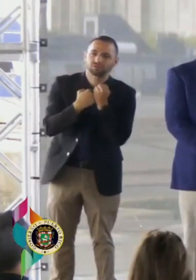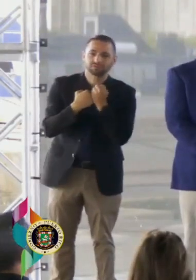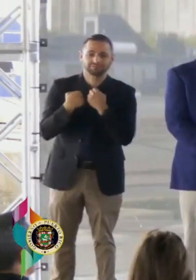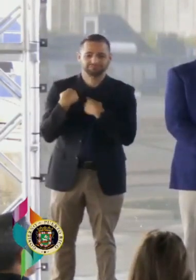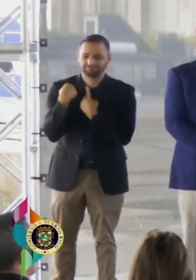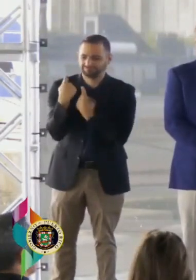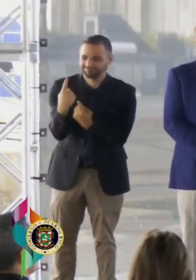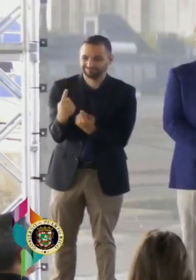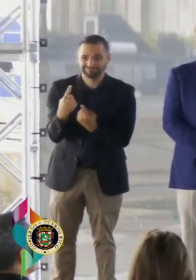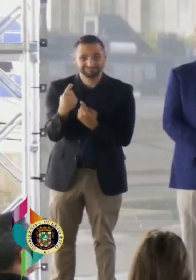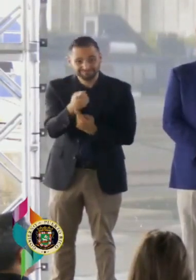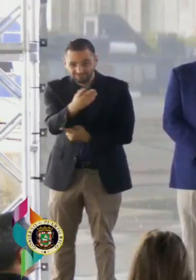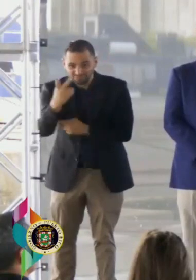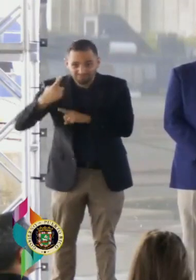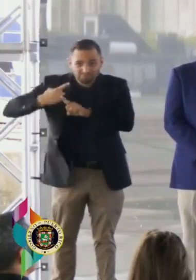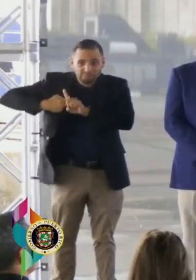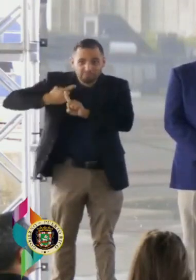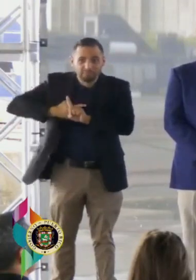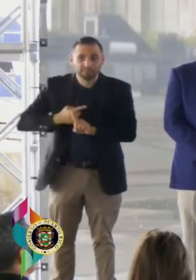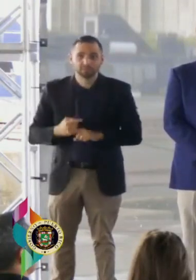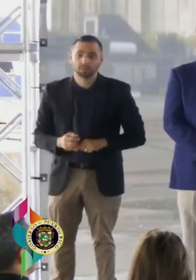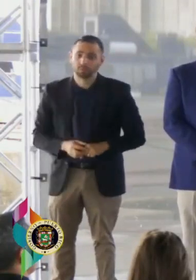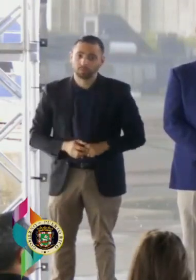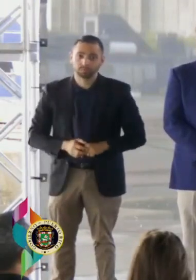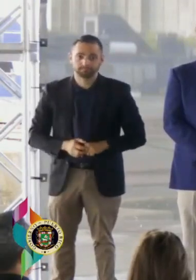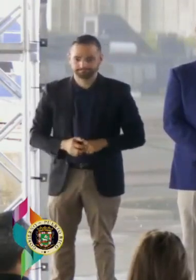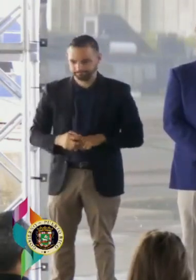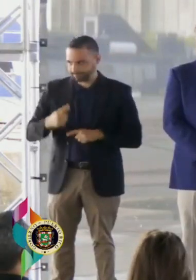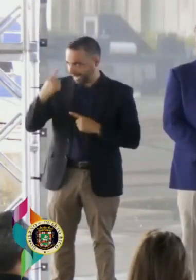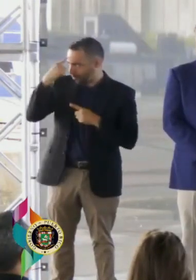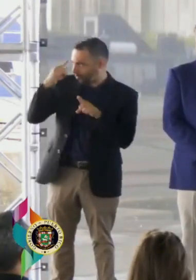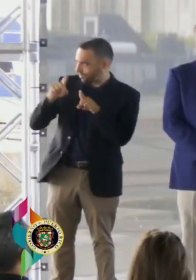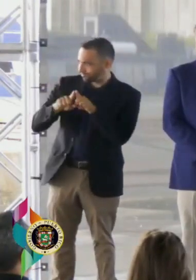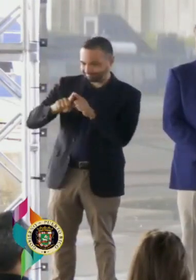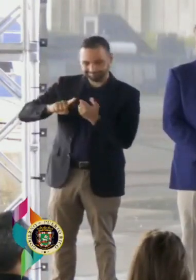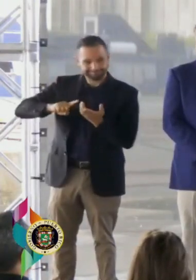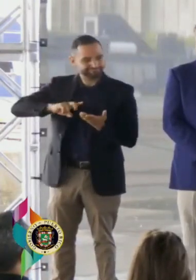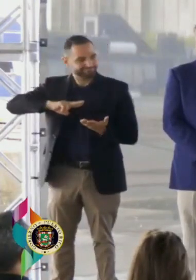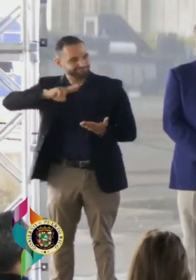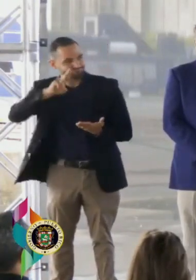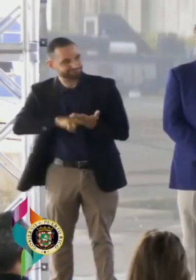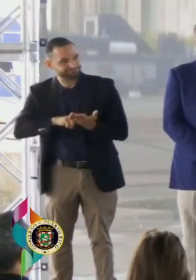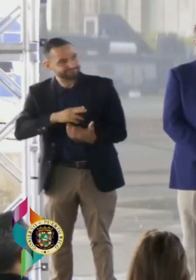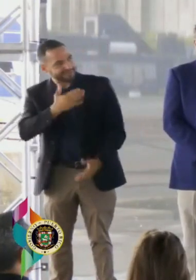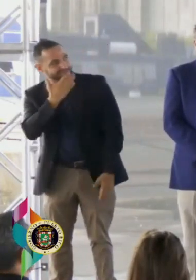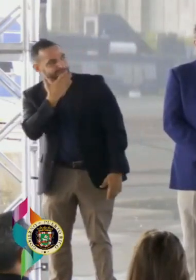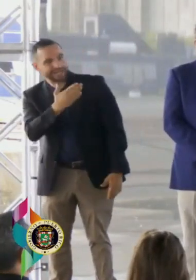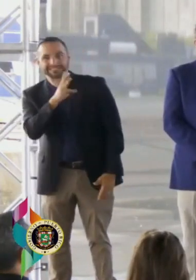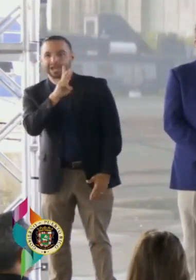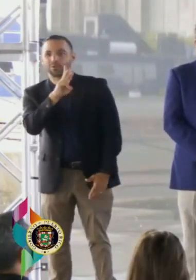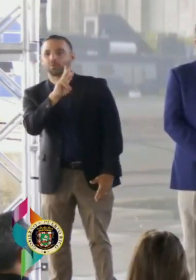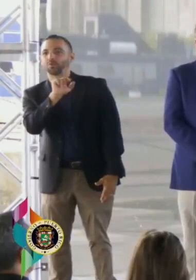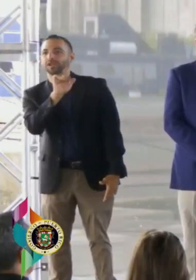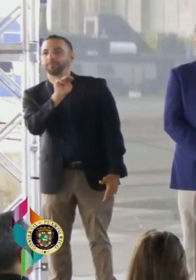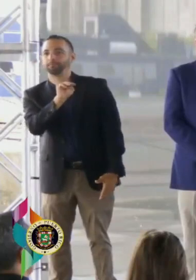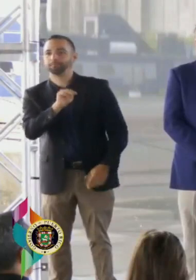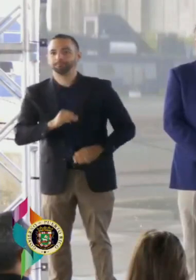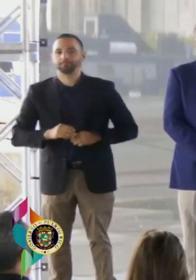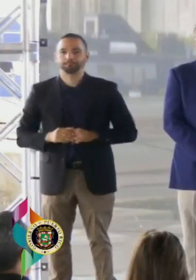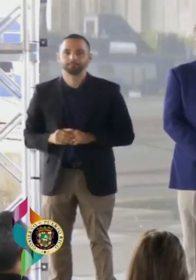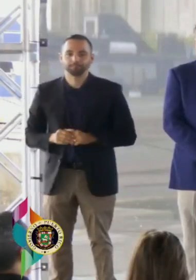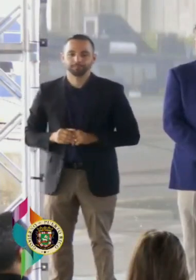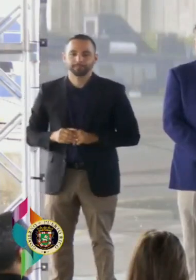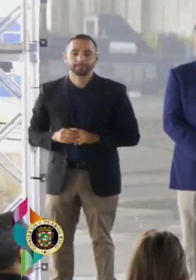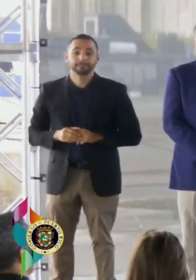meses para que hoy podamos estar aquí firmando este importante acuerdo Gracias nuevamente William y a tu equipo y también